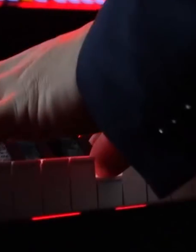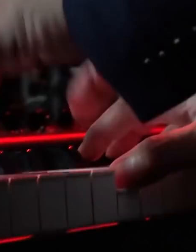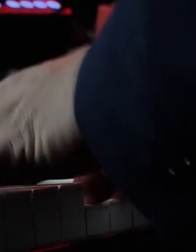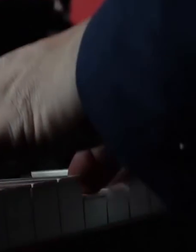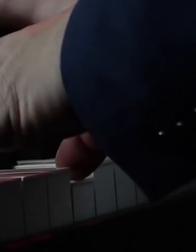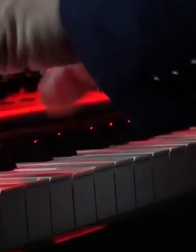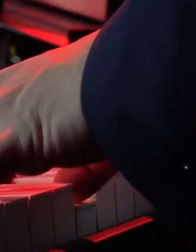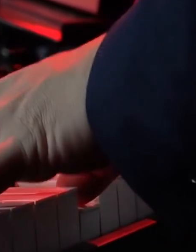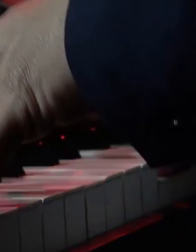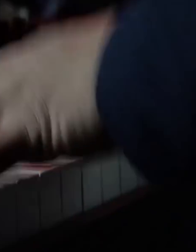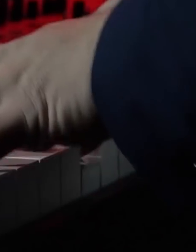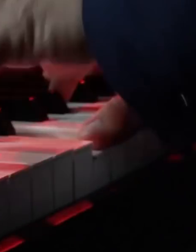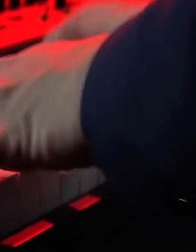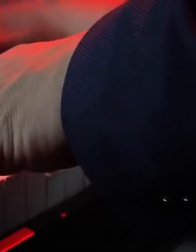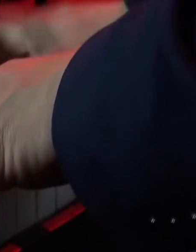pujian.